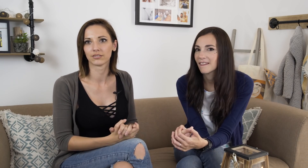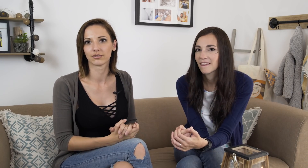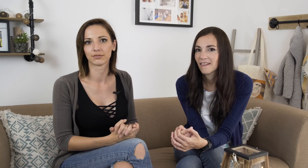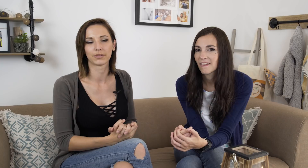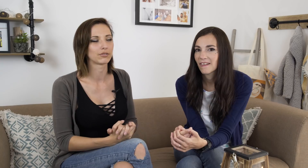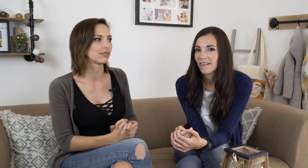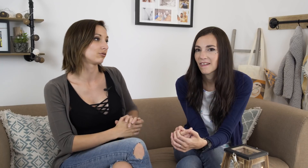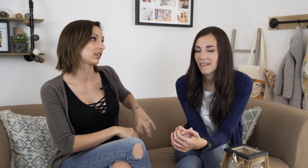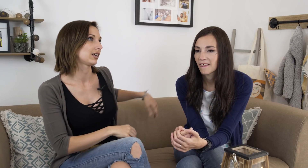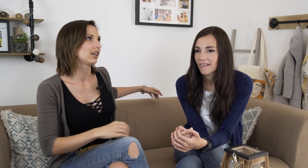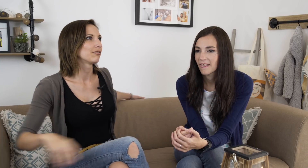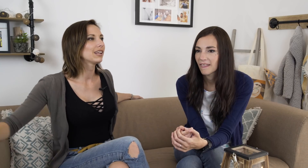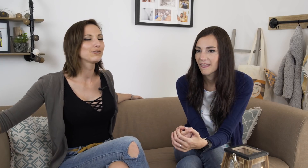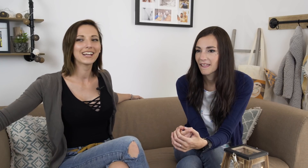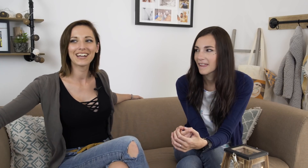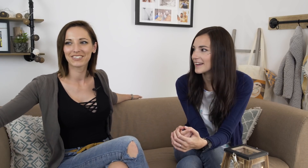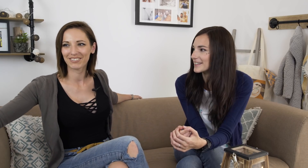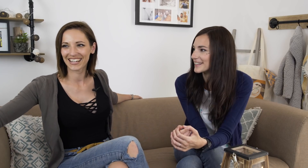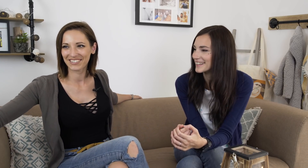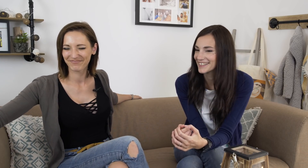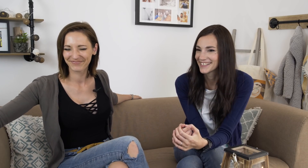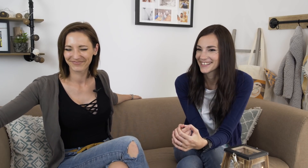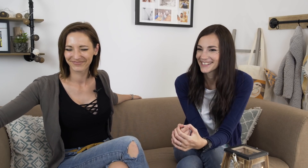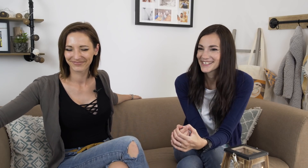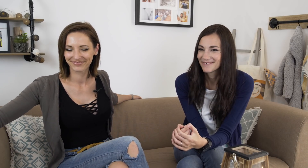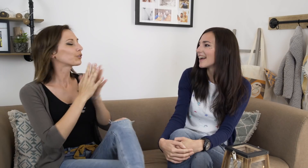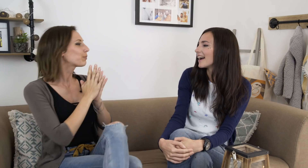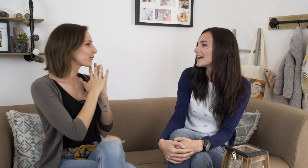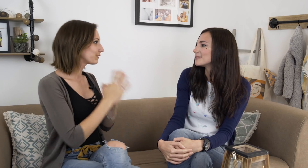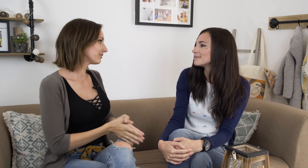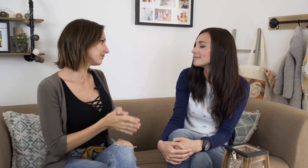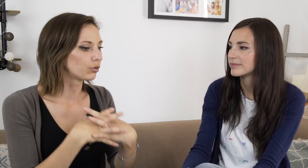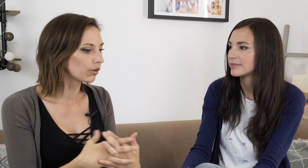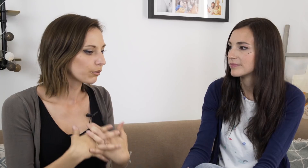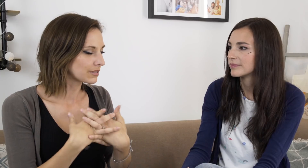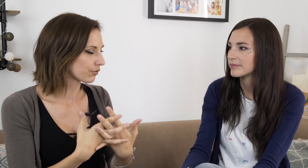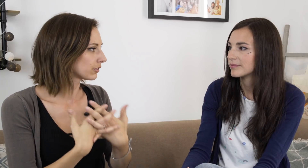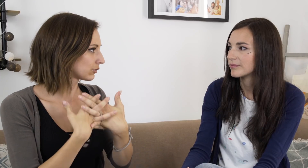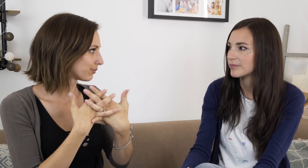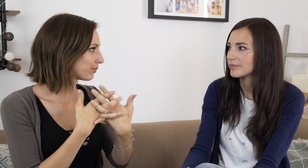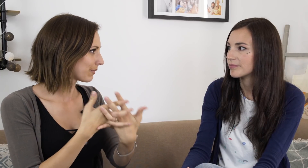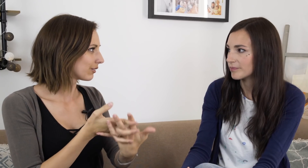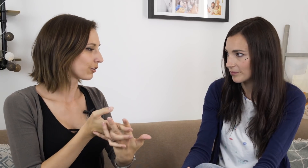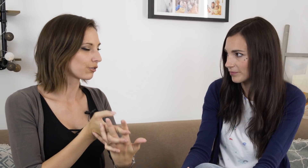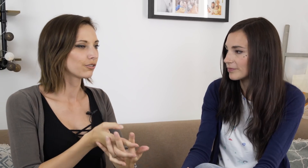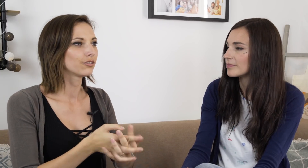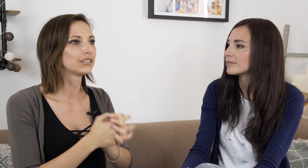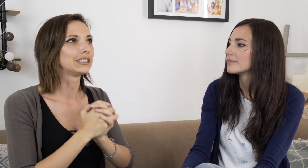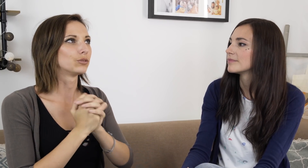sûr, oui. Voilà nous voilà, c'est pas bon. Voilà nous voilà, voilà. Donc reprenons. Pour moi, pour mes enfants qui sont pas malentendants, et je me